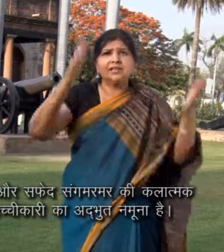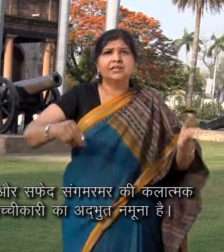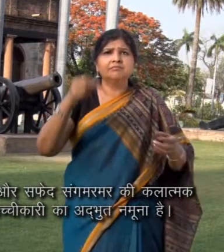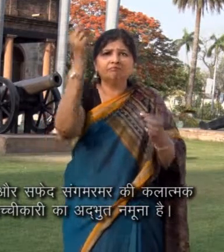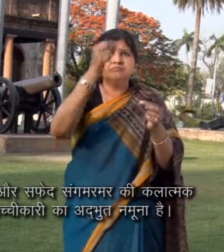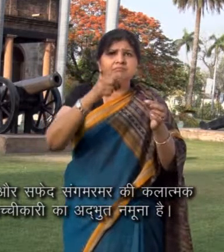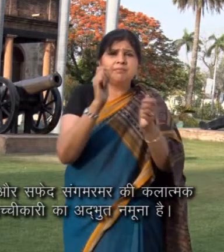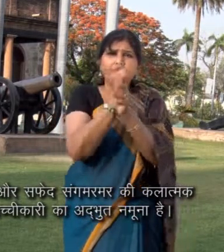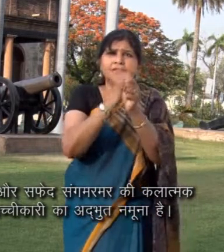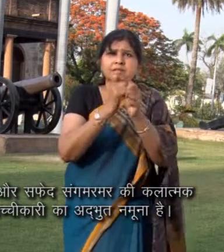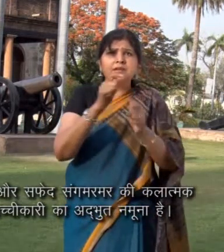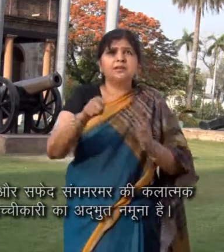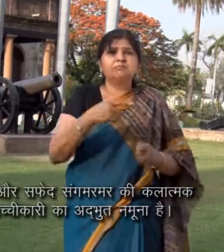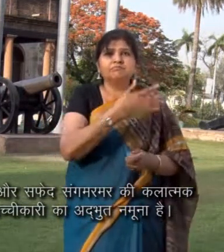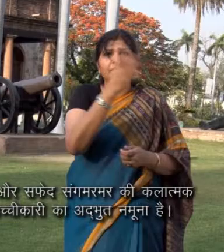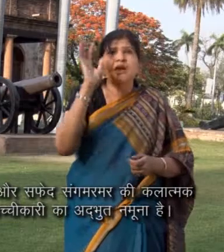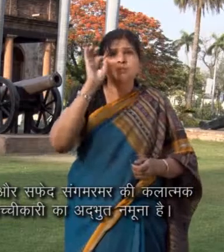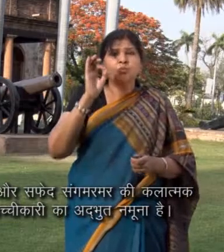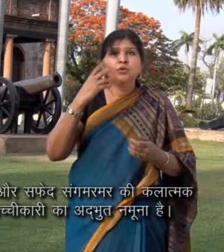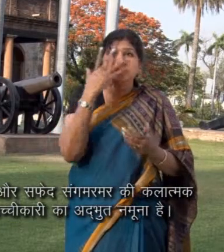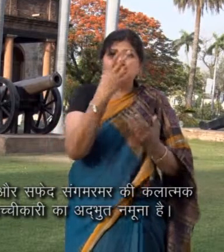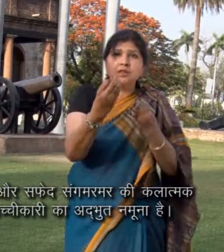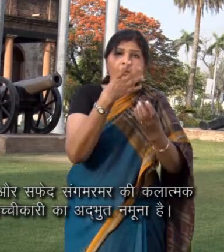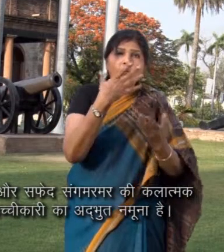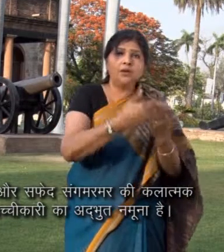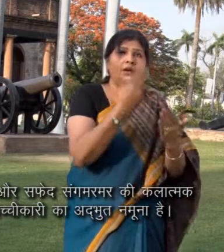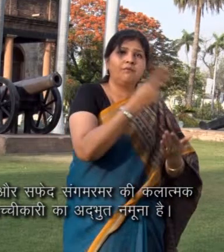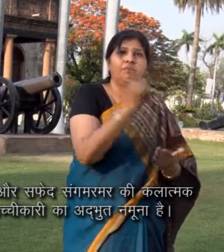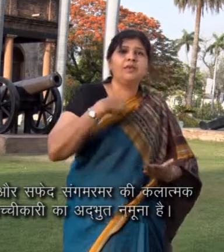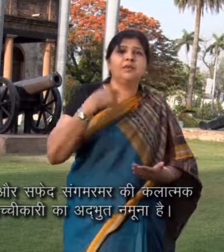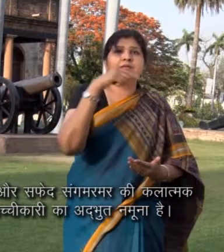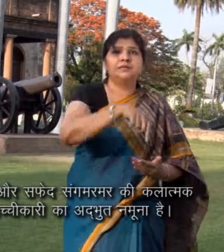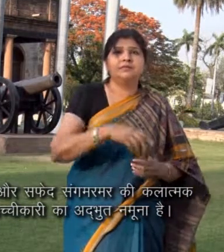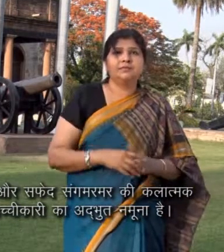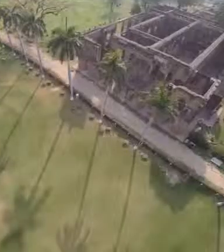अद्भुत नमूना है।